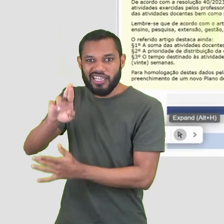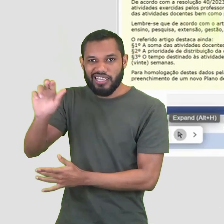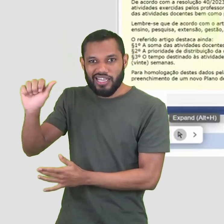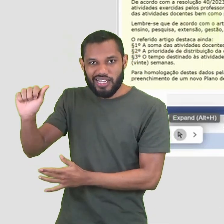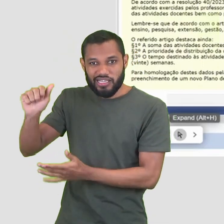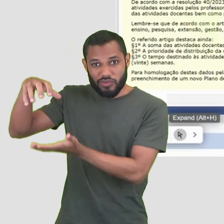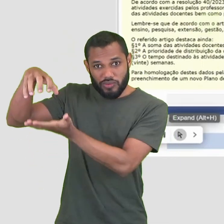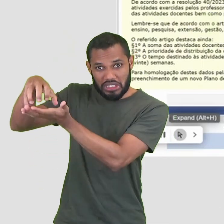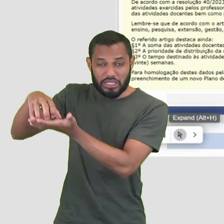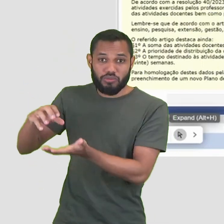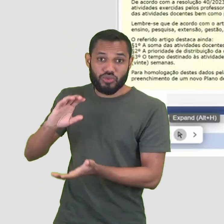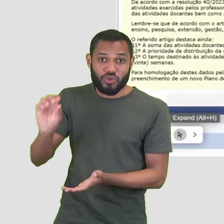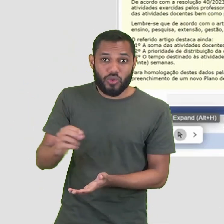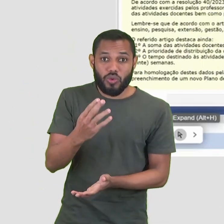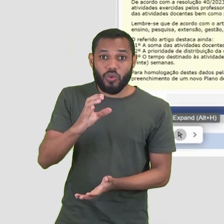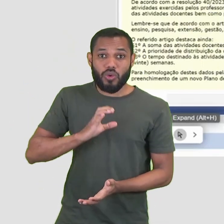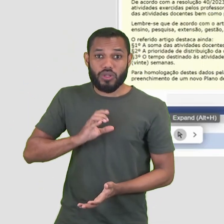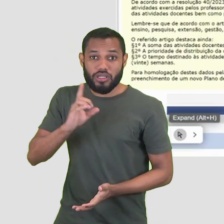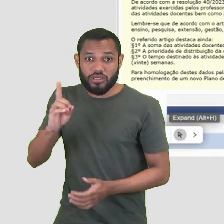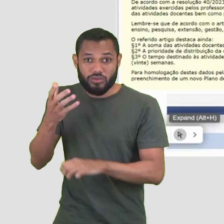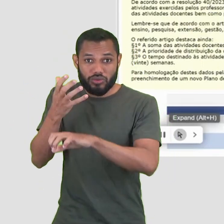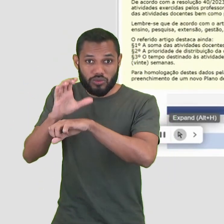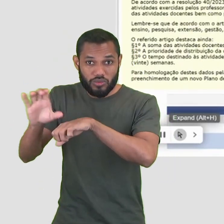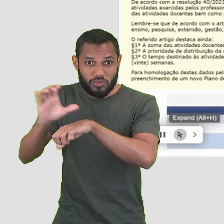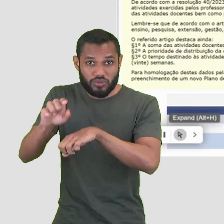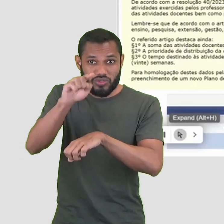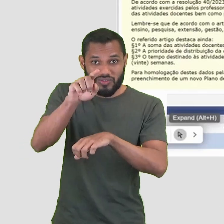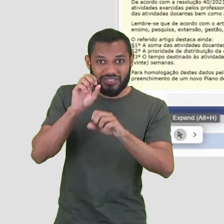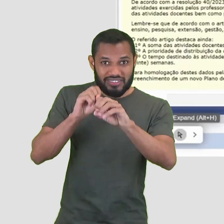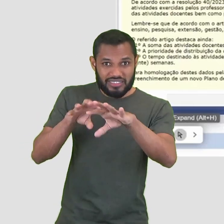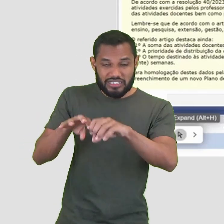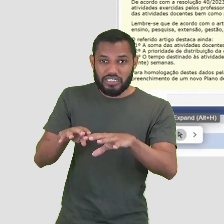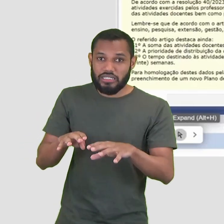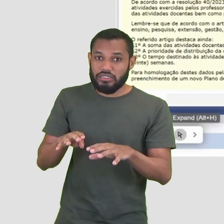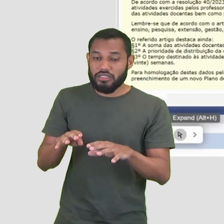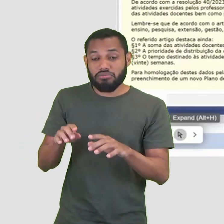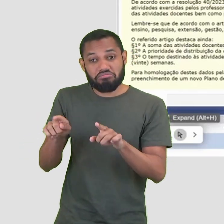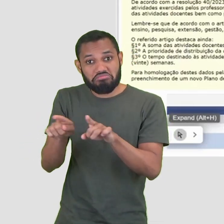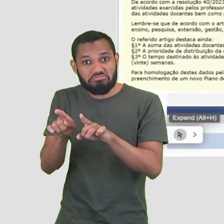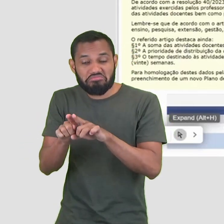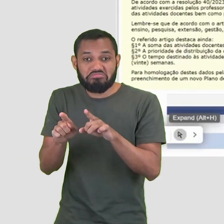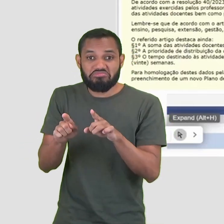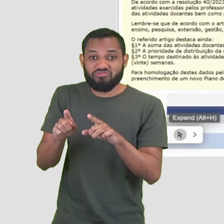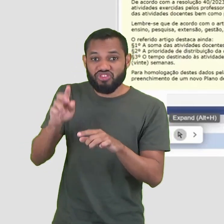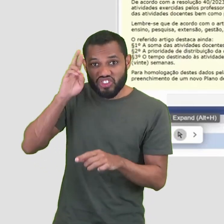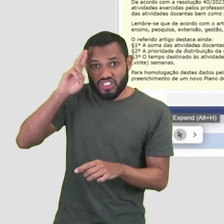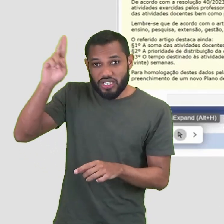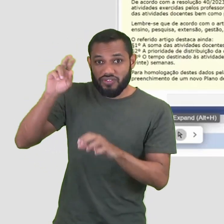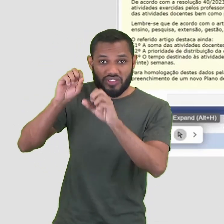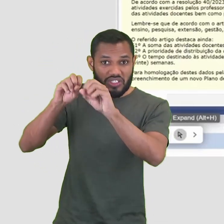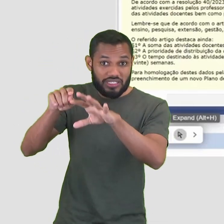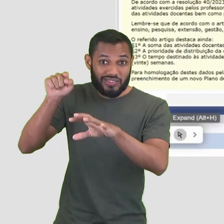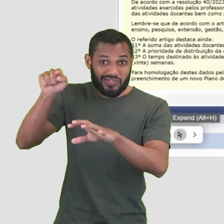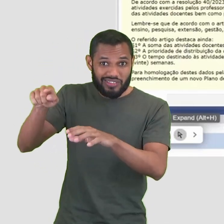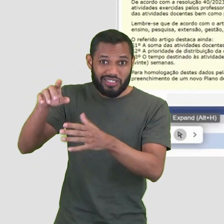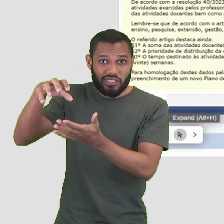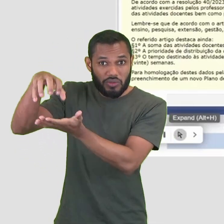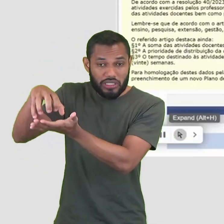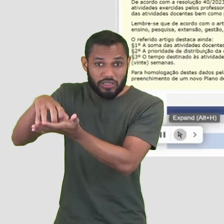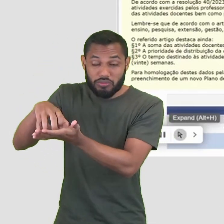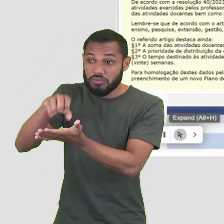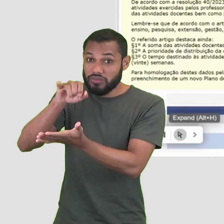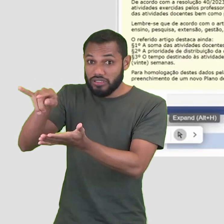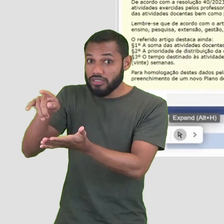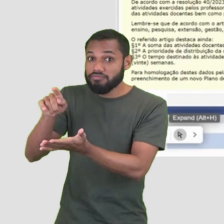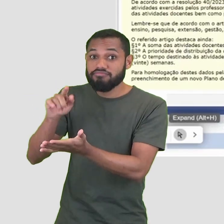que geralmente faz o registro dessas turmas, ou as chefias de ensino. E, posteriormente, aqui a diretoria de ensino